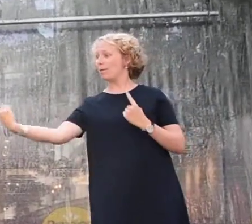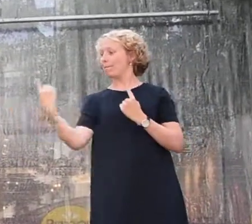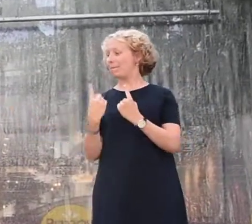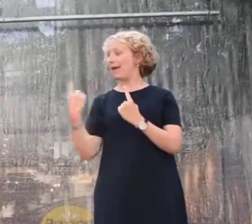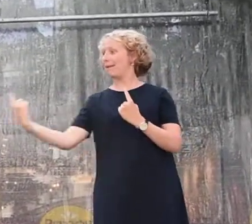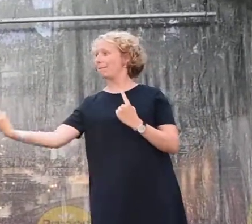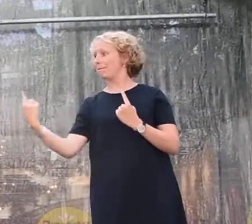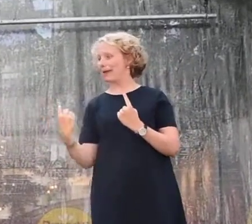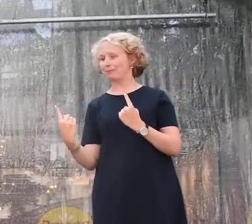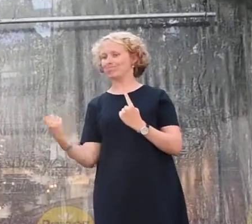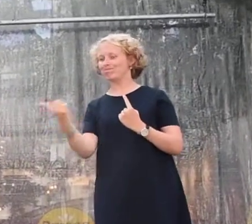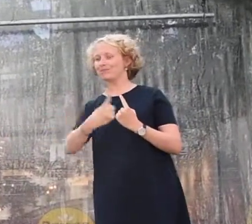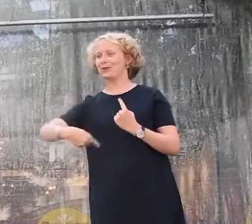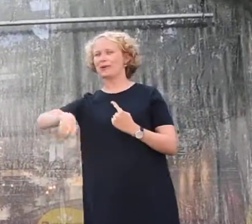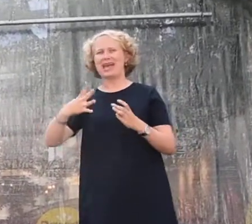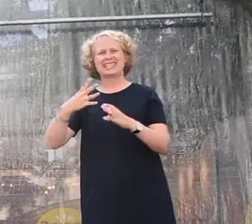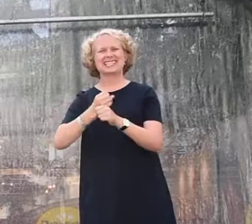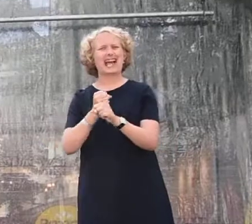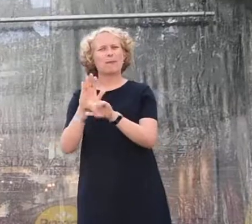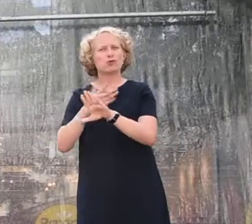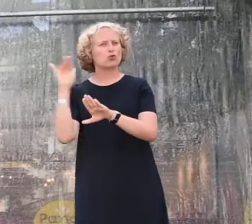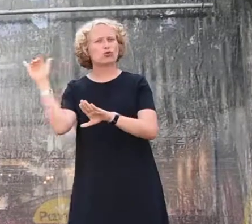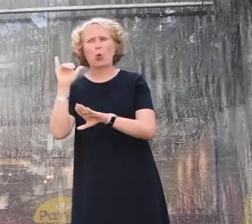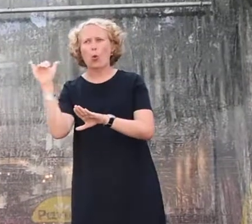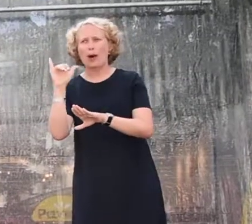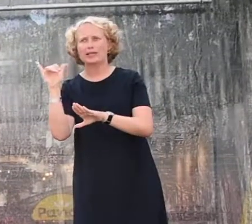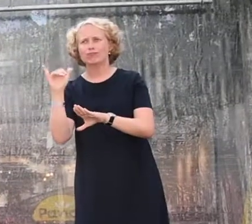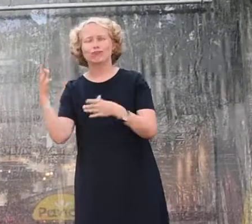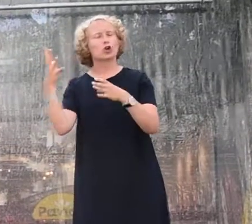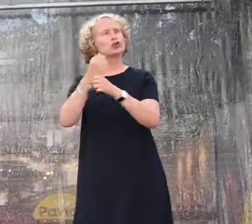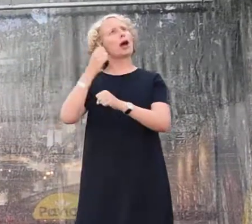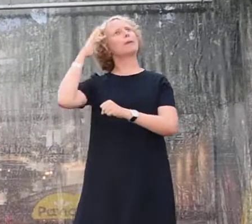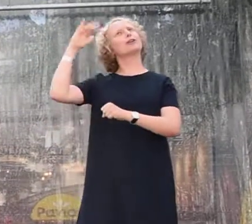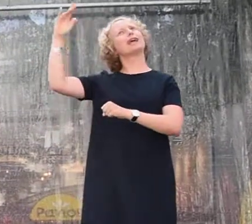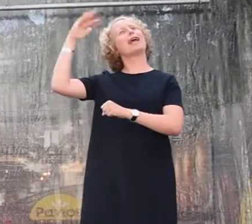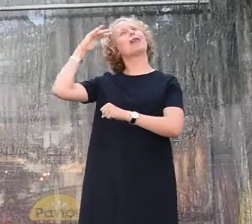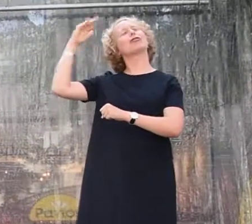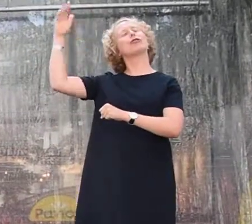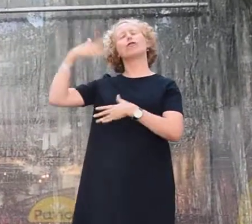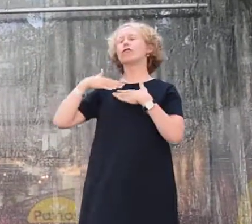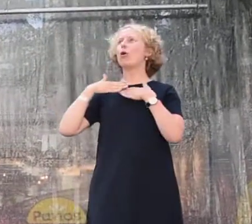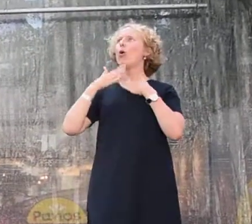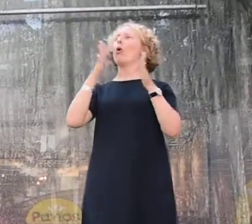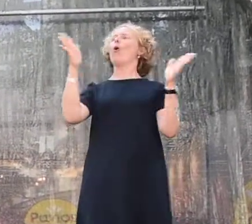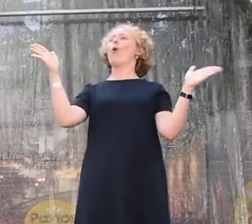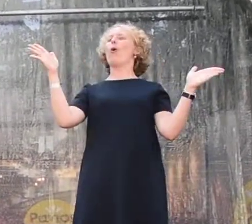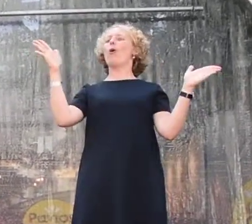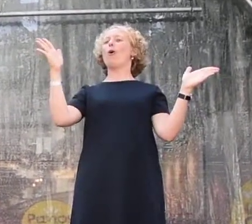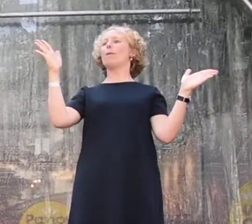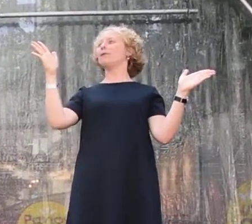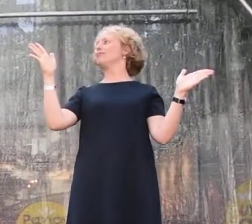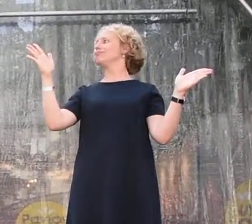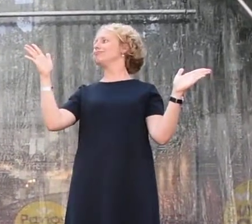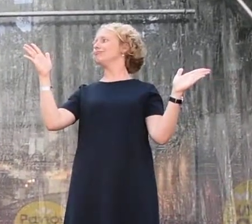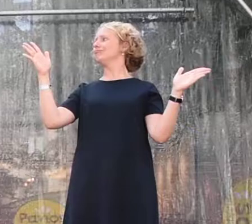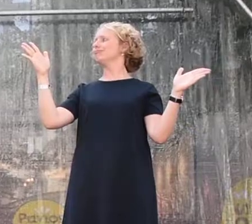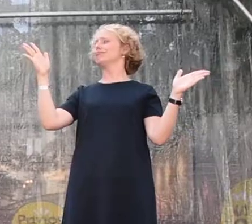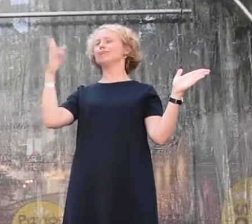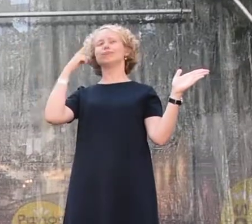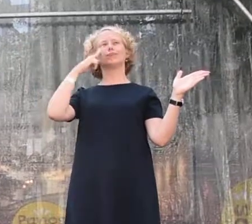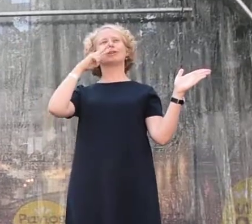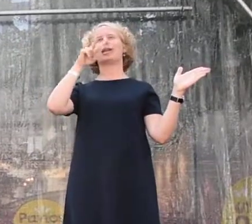aan de pas. En wat gaan wij doen? Wij gaan op een hele creatieve, open manier om met de nummers